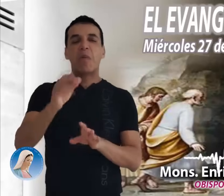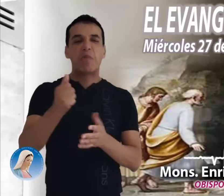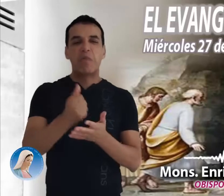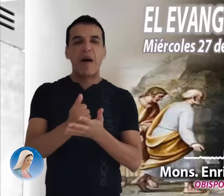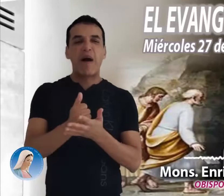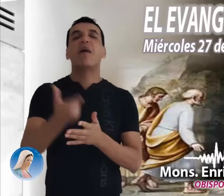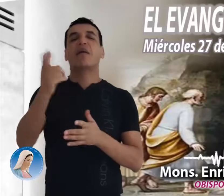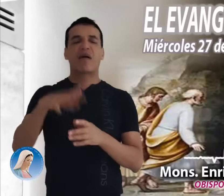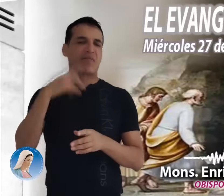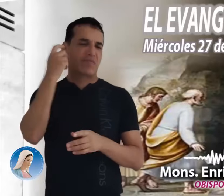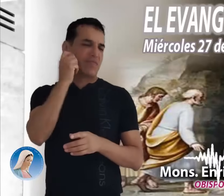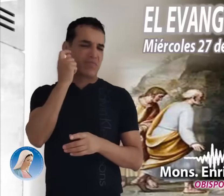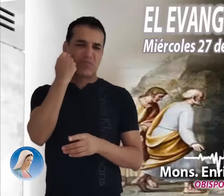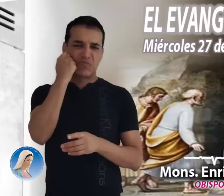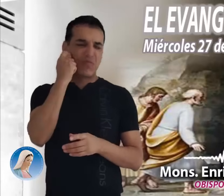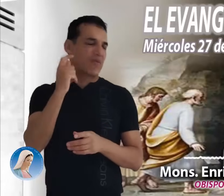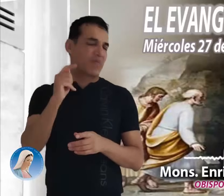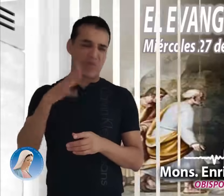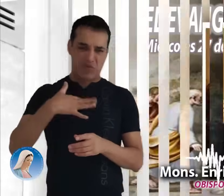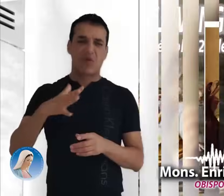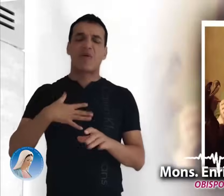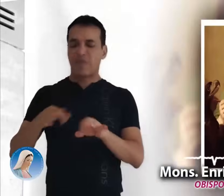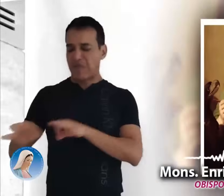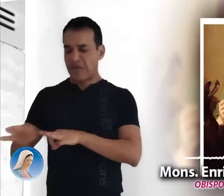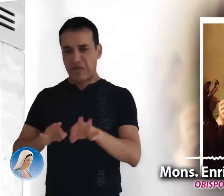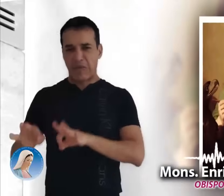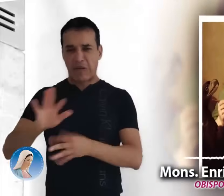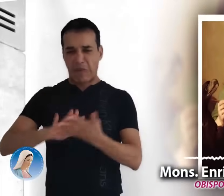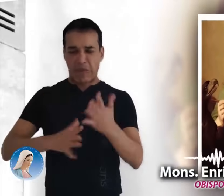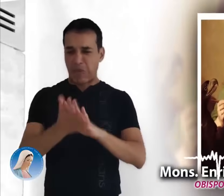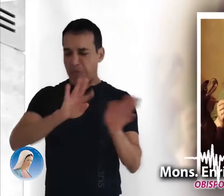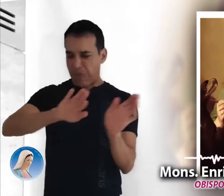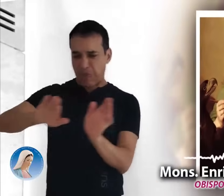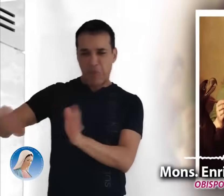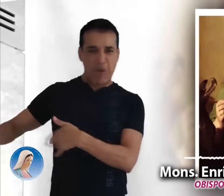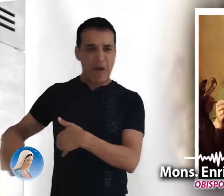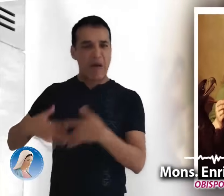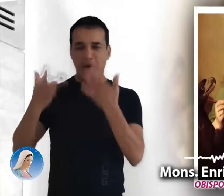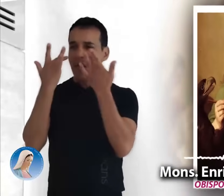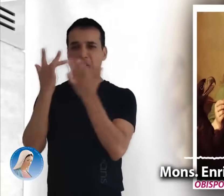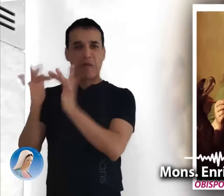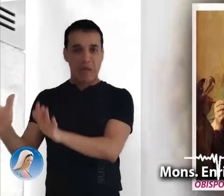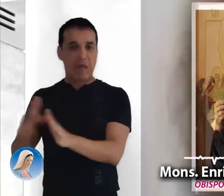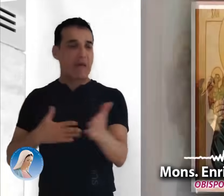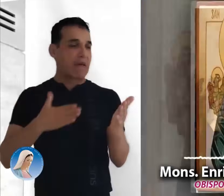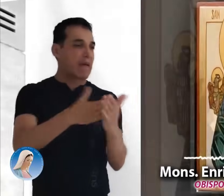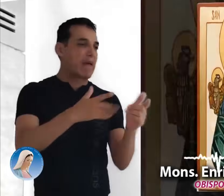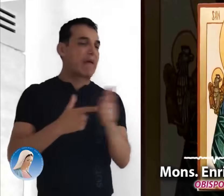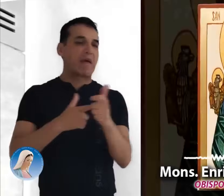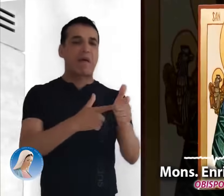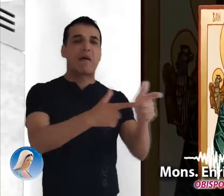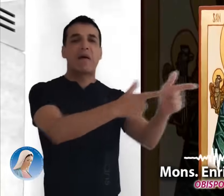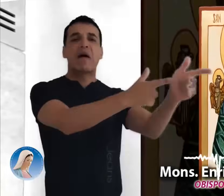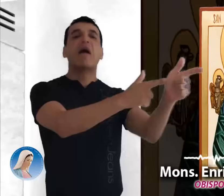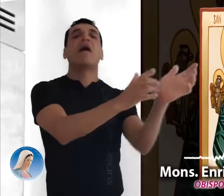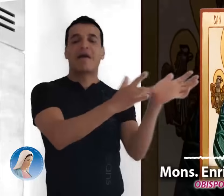las redes con todo lo que ellas representaban y lanzarse en el seguimiento de Jesús. Lo